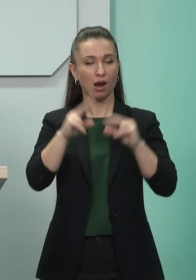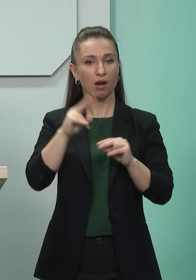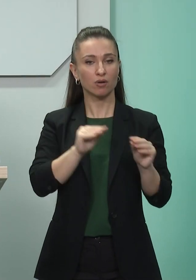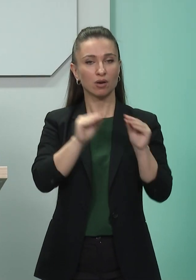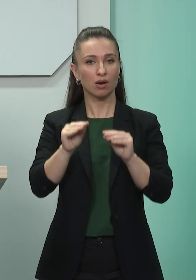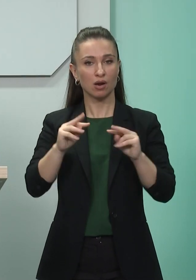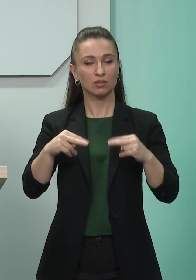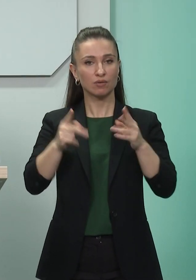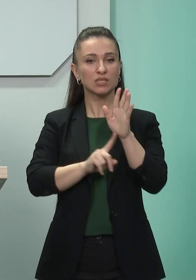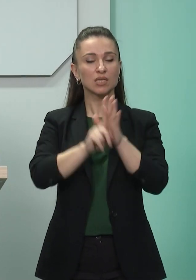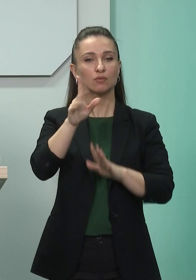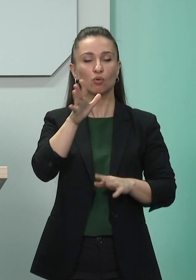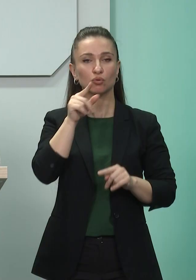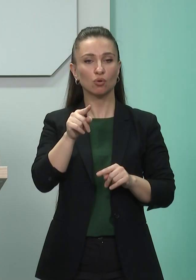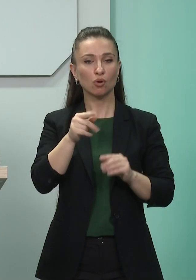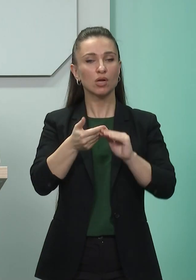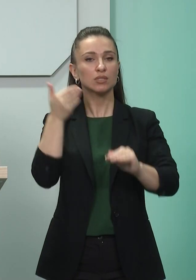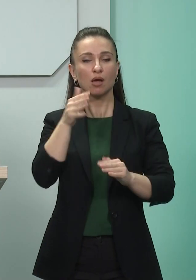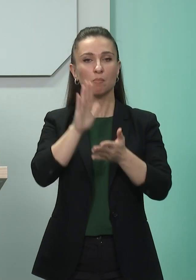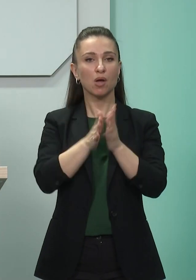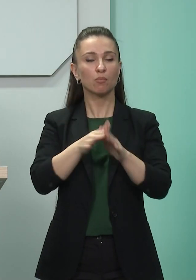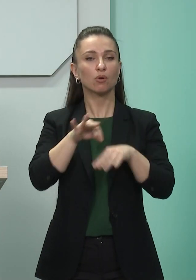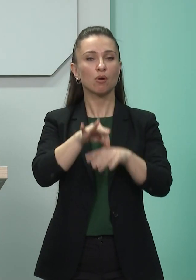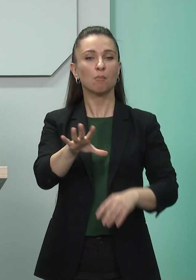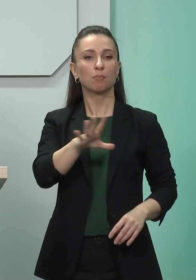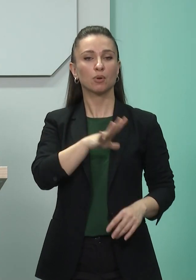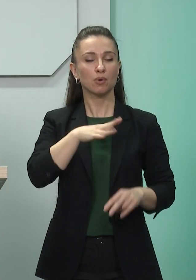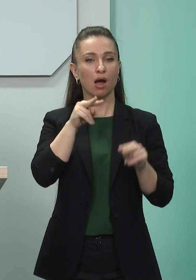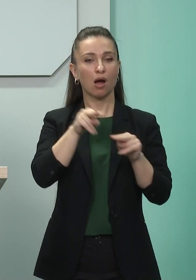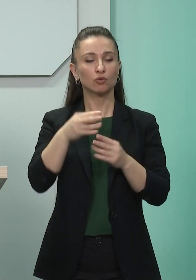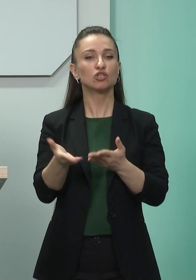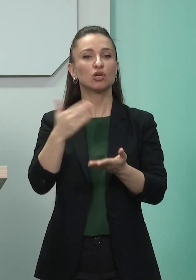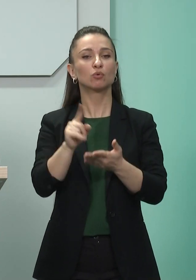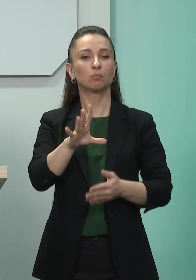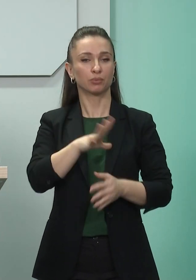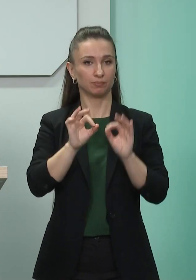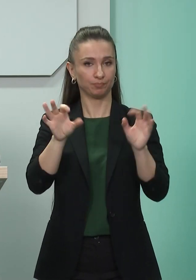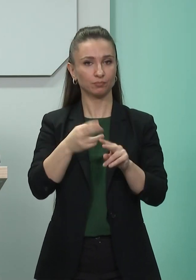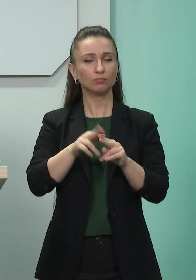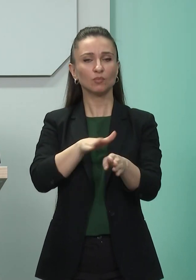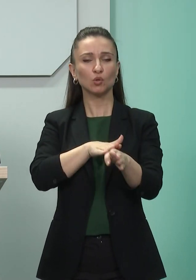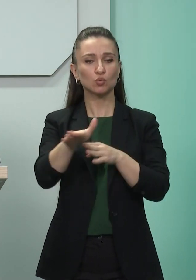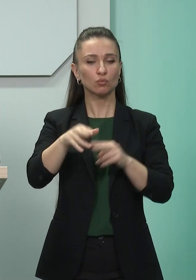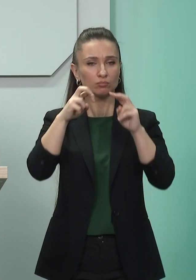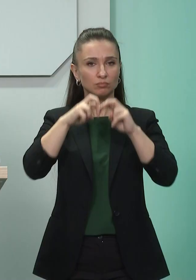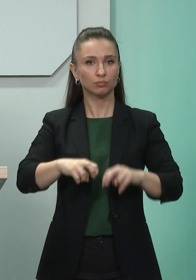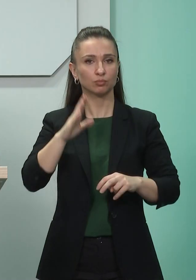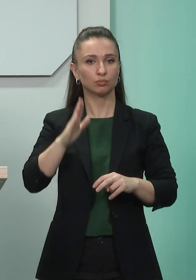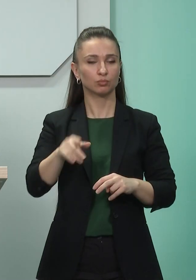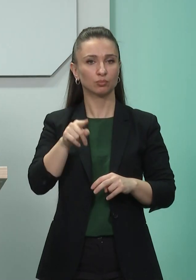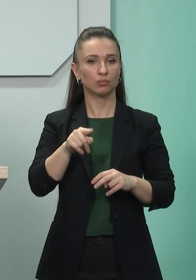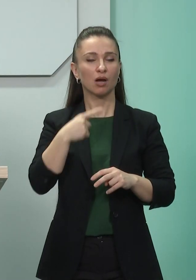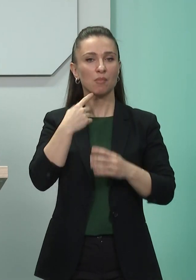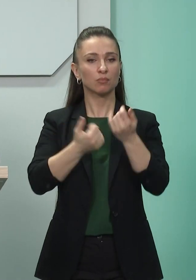ასახულ ცვლილებებს საწყის კოდში წინა პერიოდში განხორციელებული აუდიტის შემდგომ. სრულიად შესწავლილი იქნება ხის